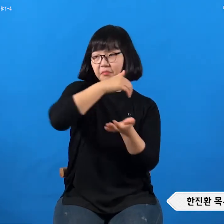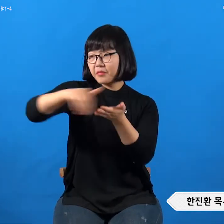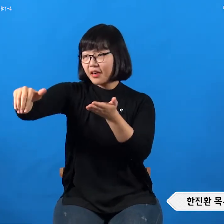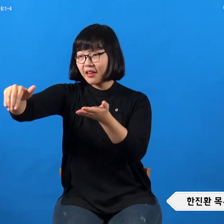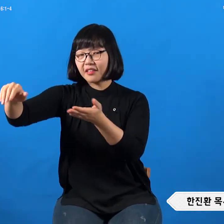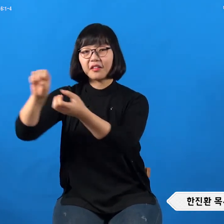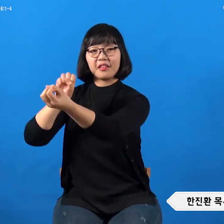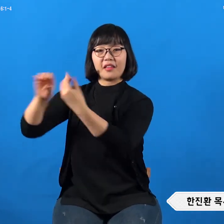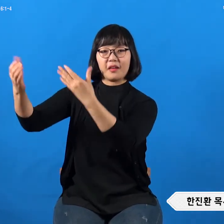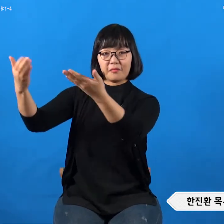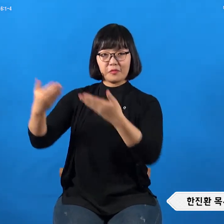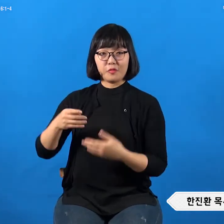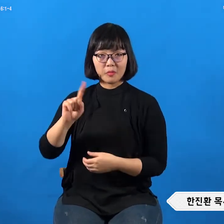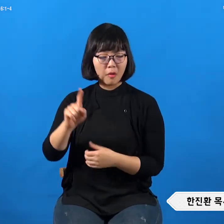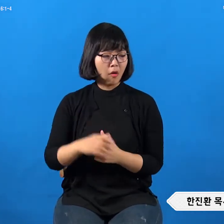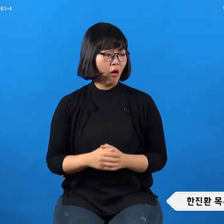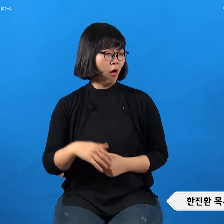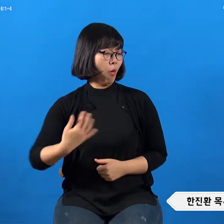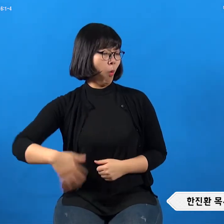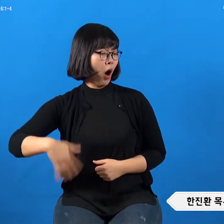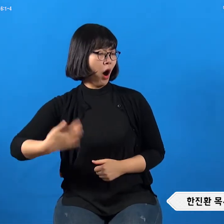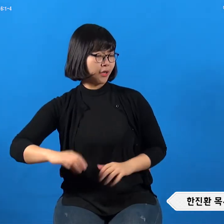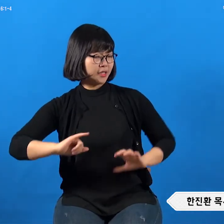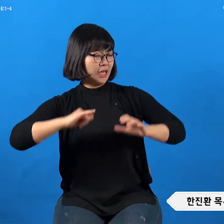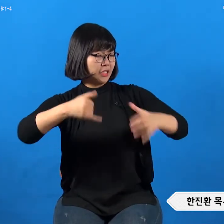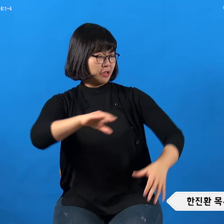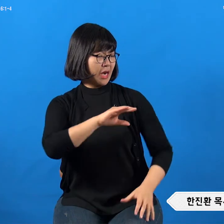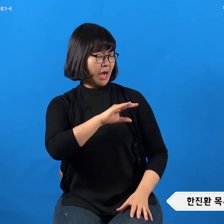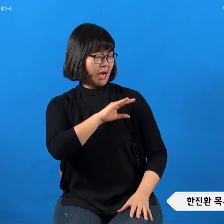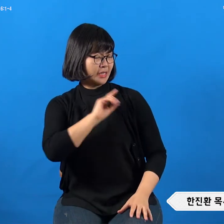아름다운 죽음이네요 하면서 카톡을 보내왔습니다.